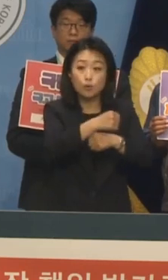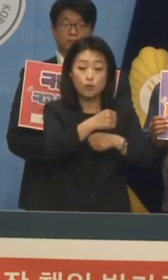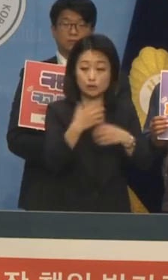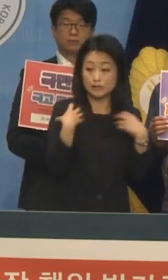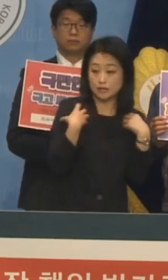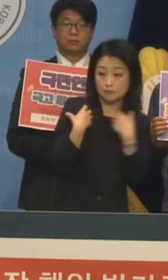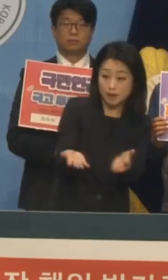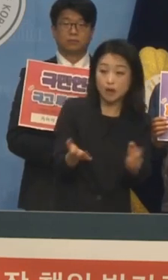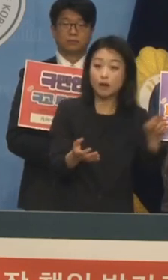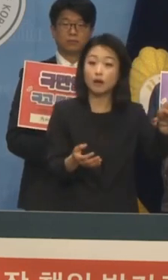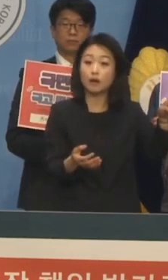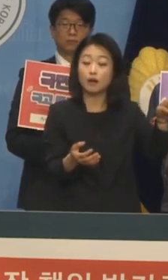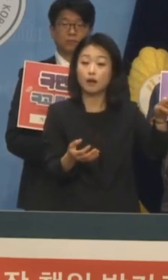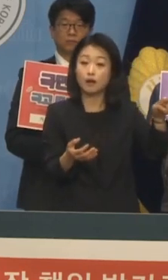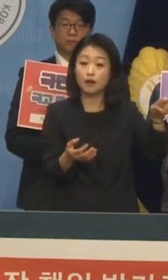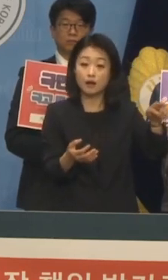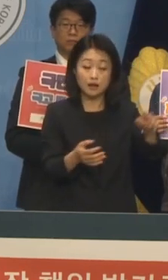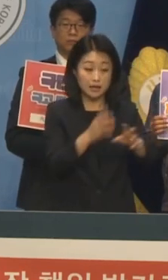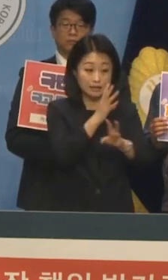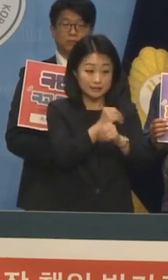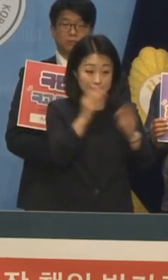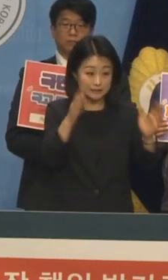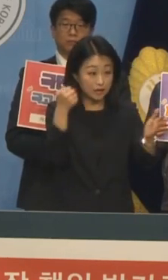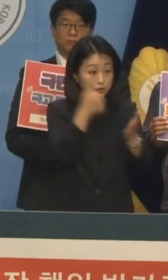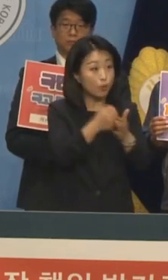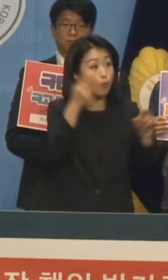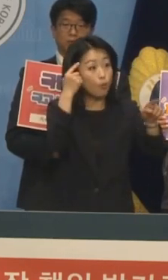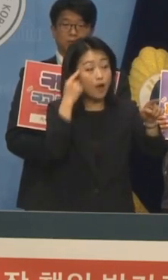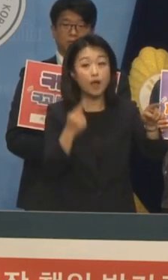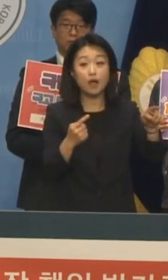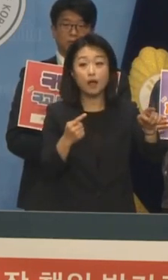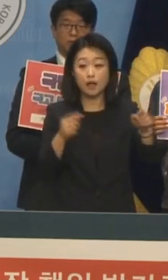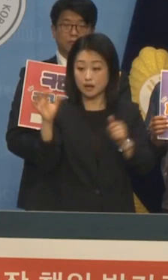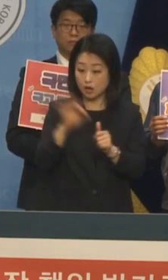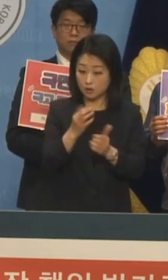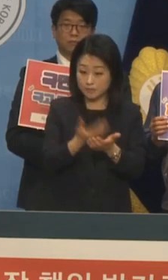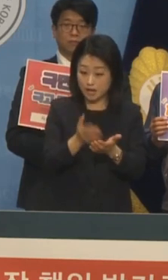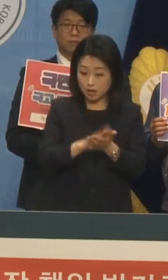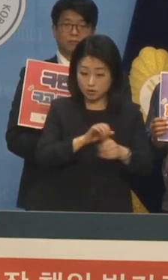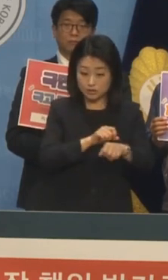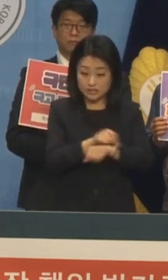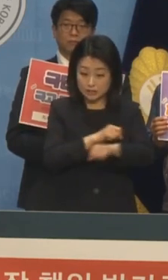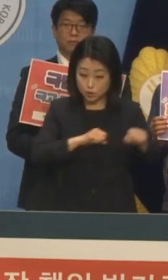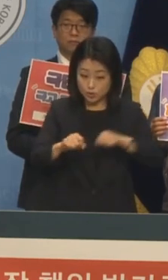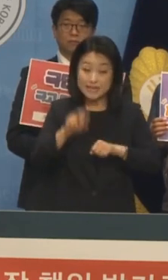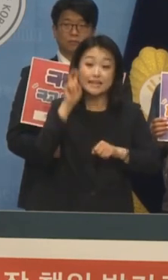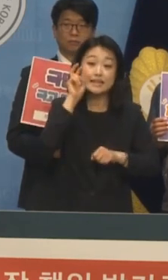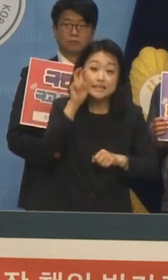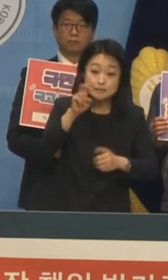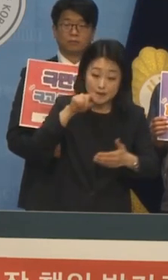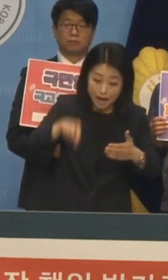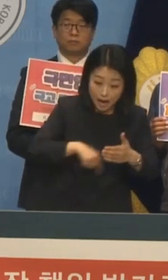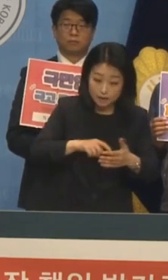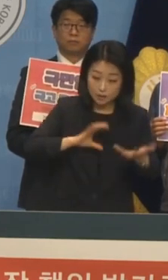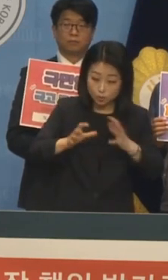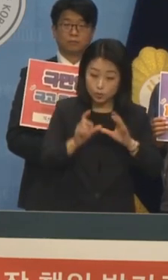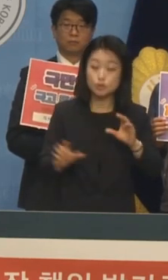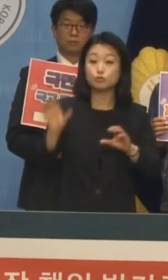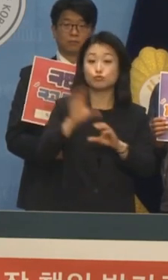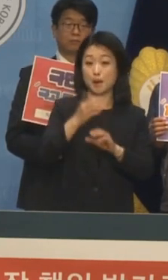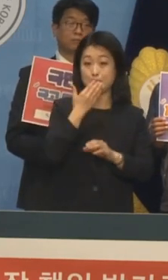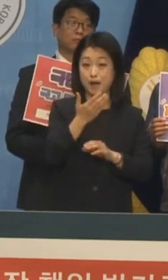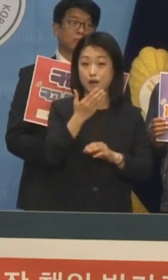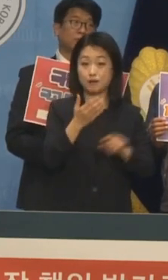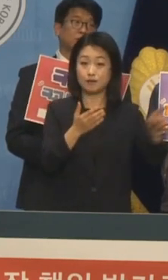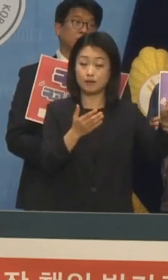책임을 내던질 시한을 결정하는 것입니까? 국회 연금특위가 아직 20여일이나 남아있는데도 자신들의 입맛에